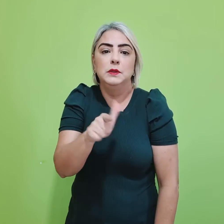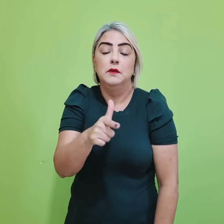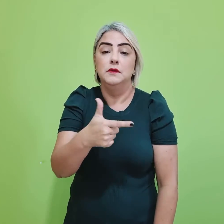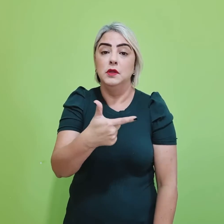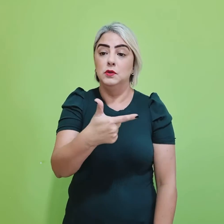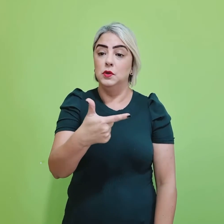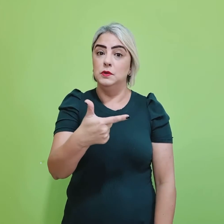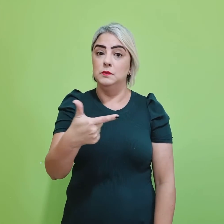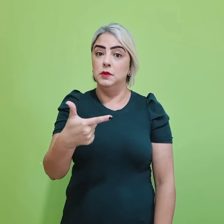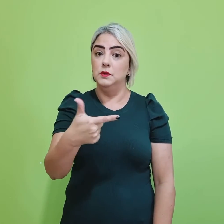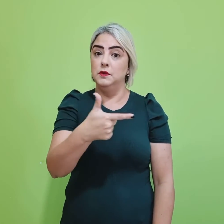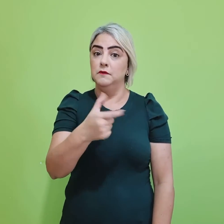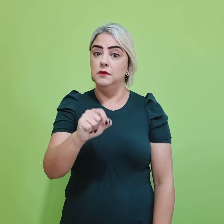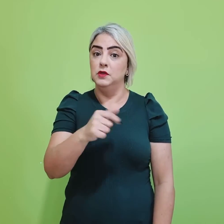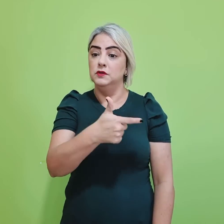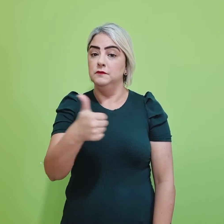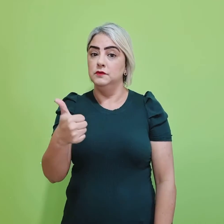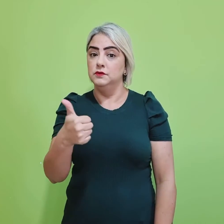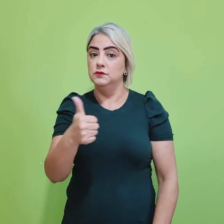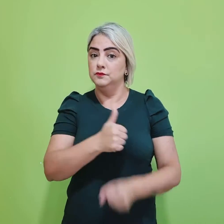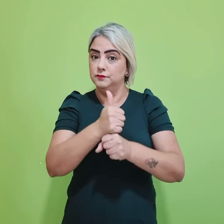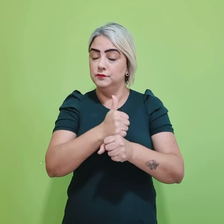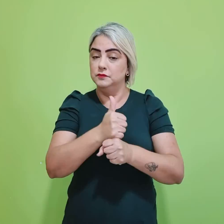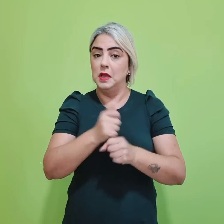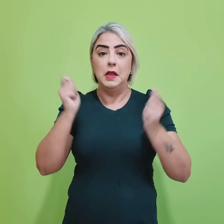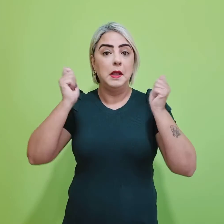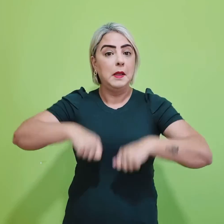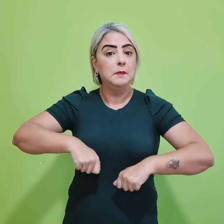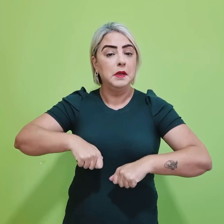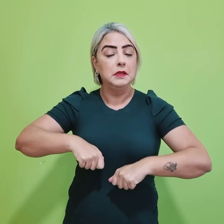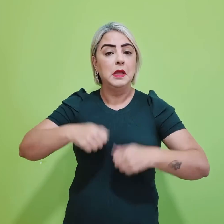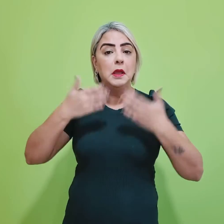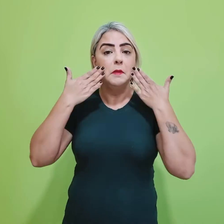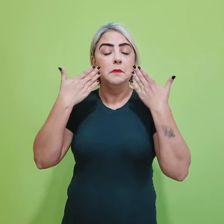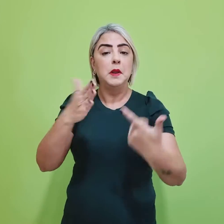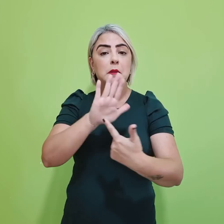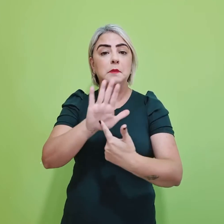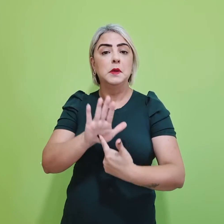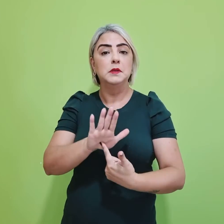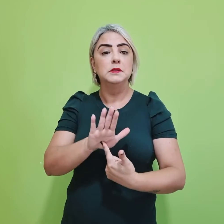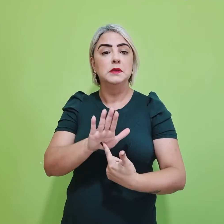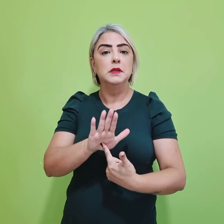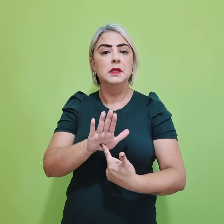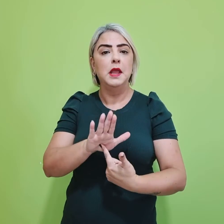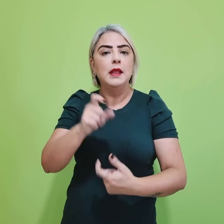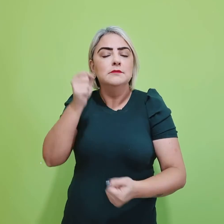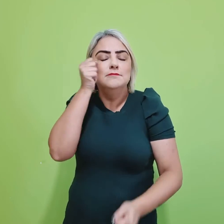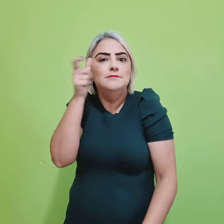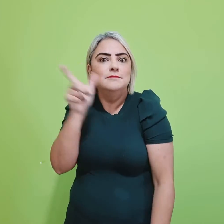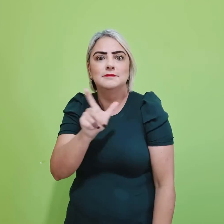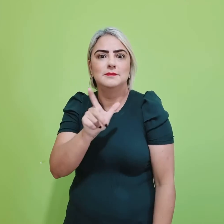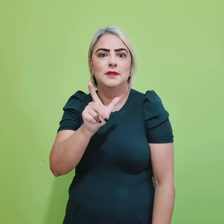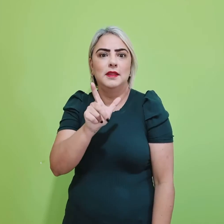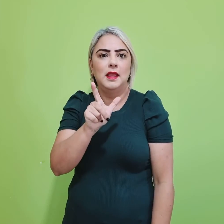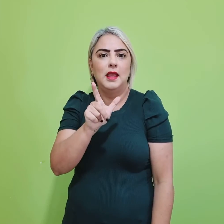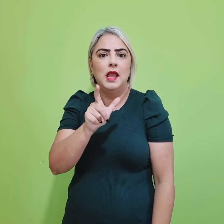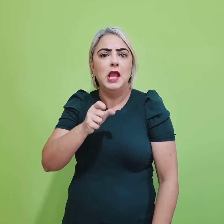em 2020 e 2021, capacidade para mostrar sua expertise